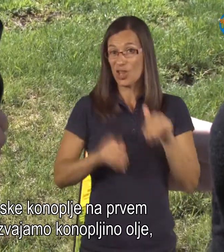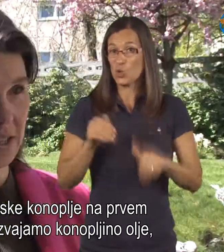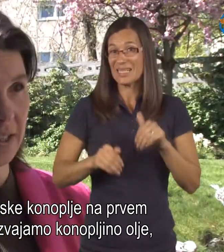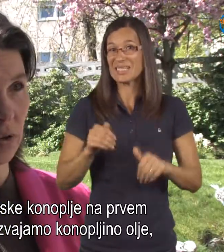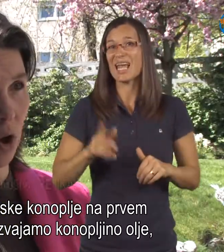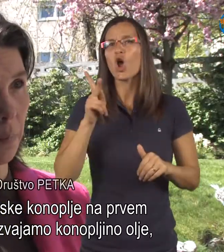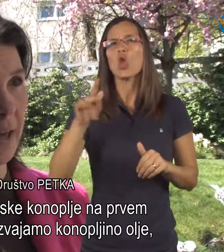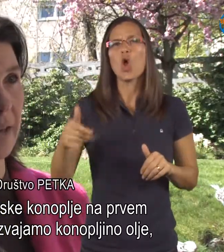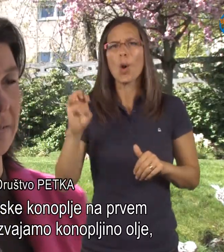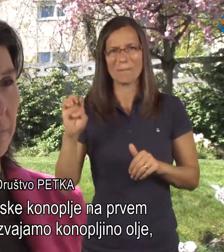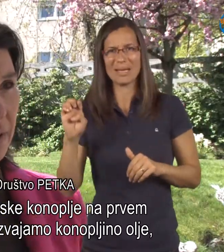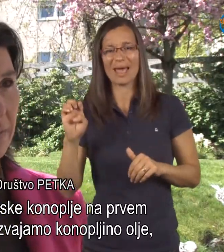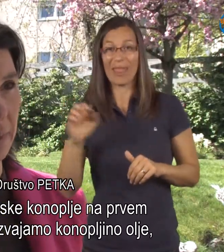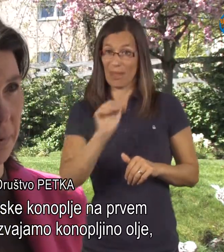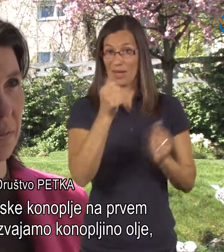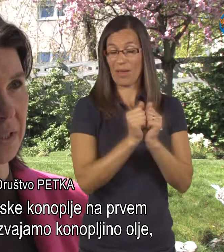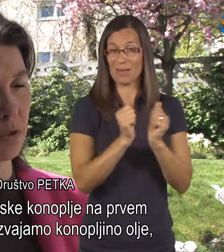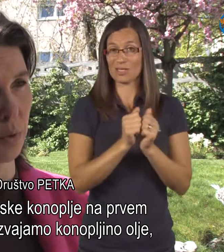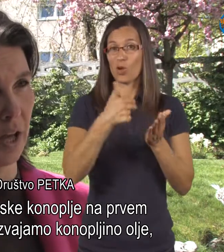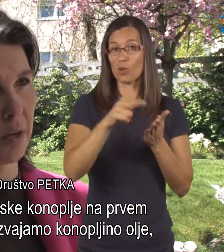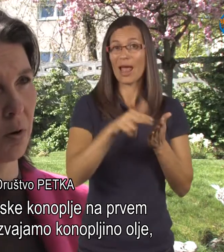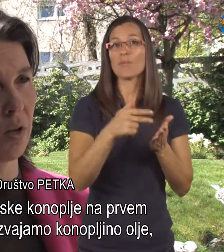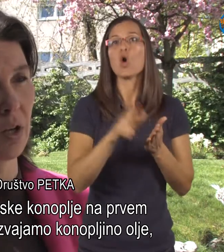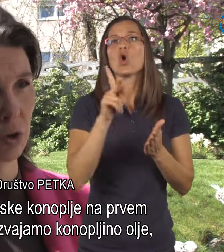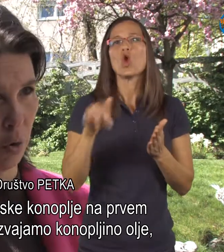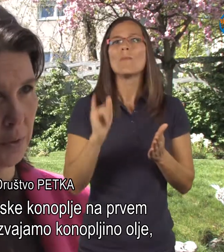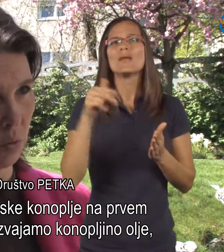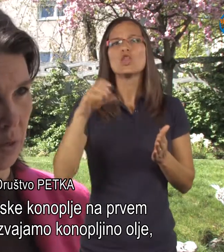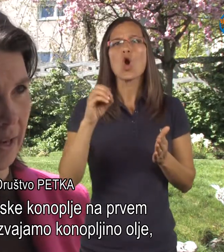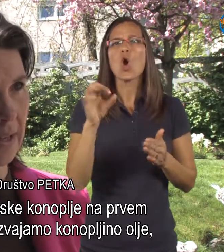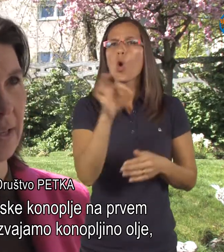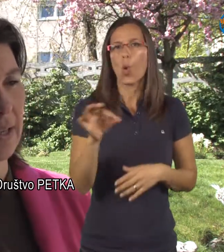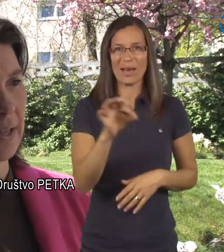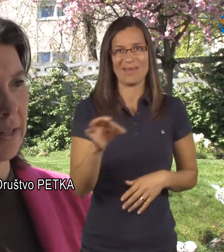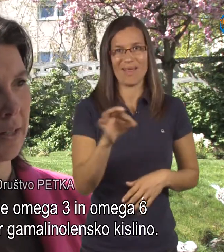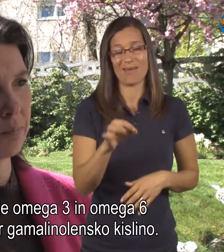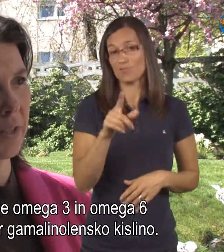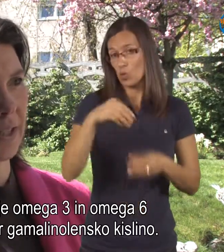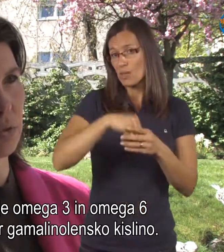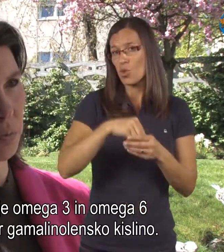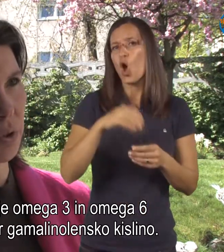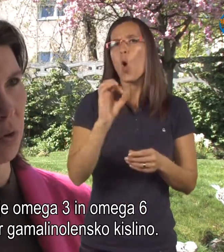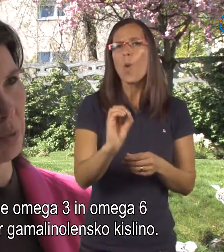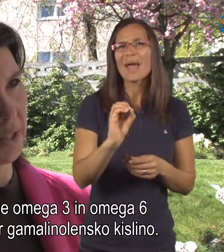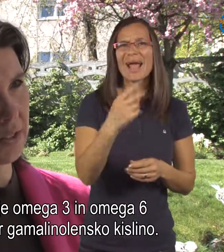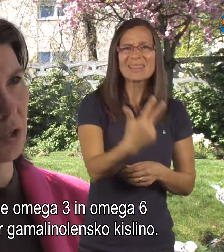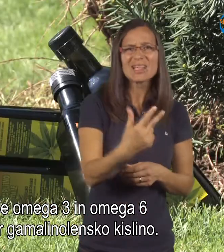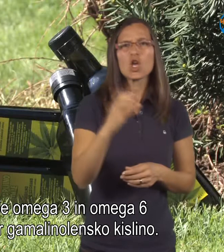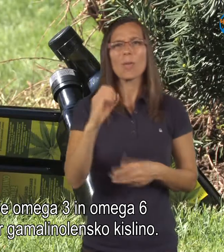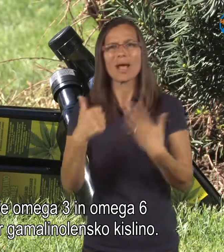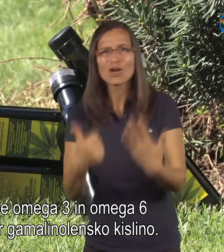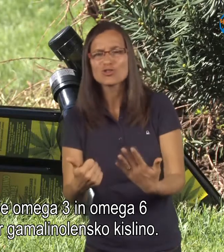Iz industrijske konoplje na prvem mestu prodajamo konopljino olje, ker vsebuje